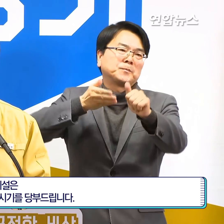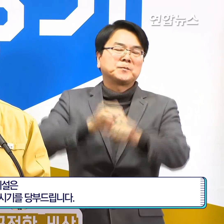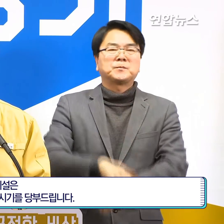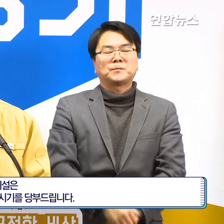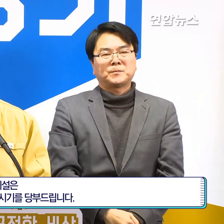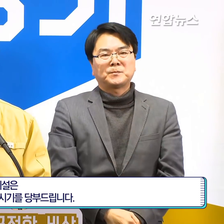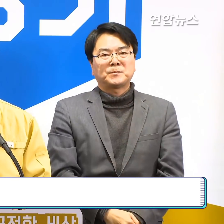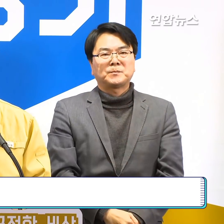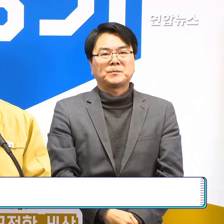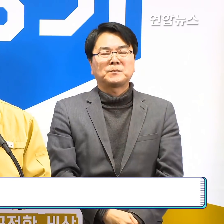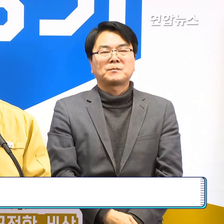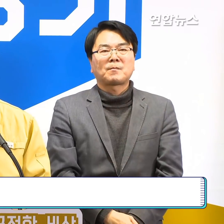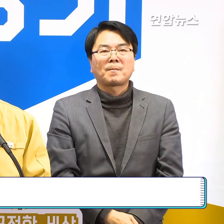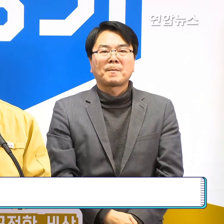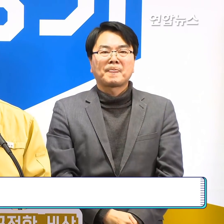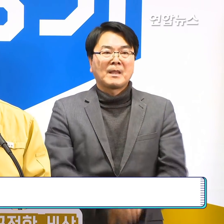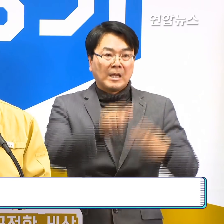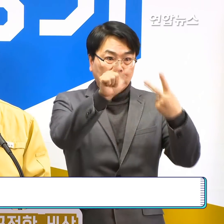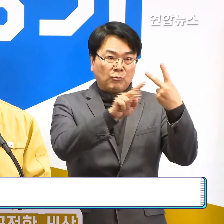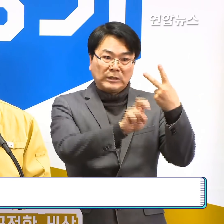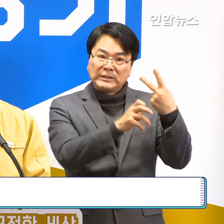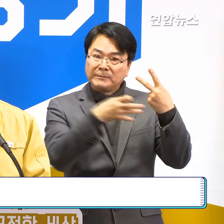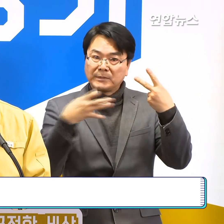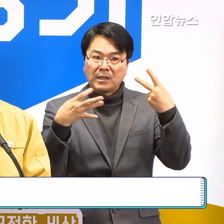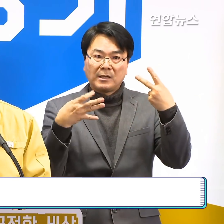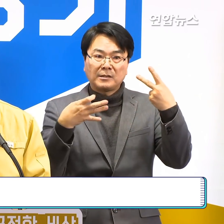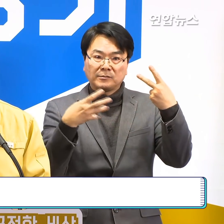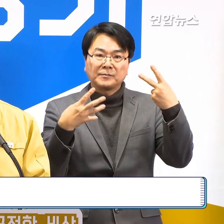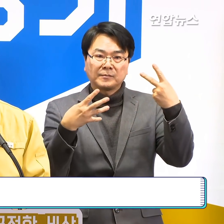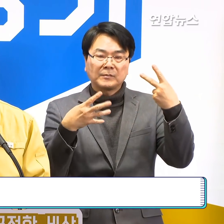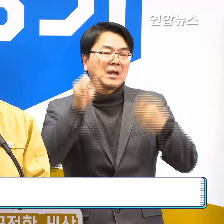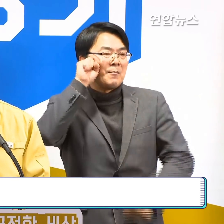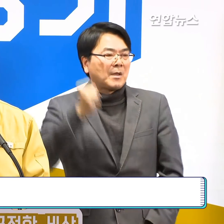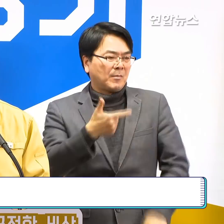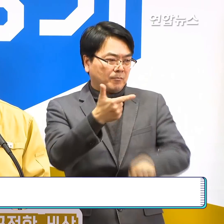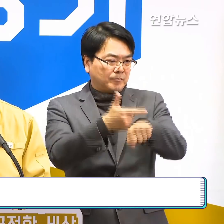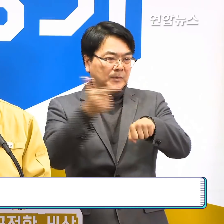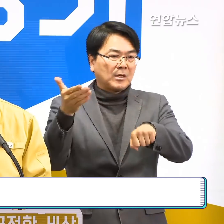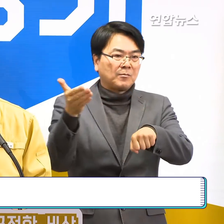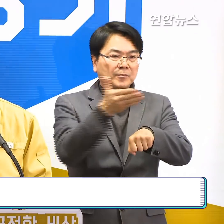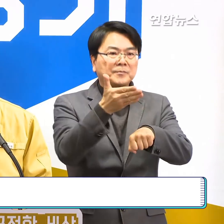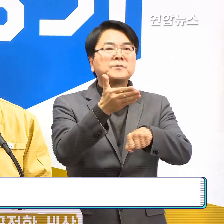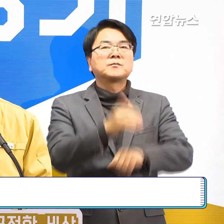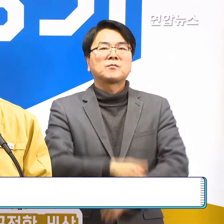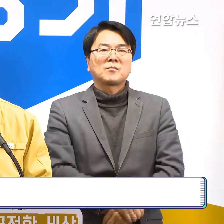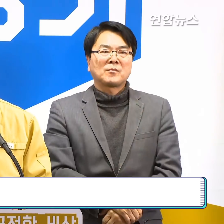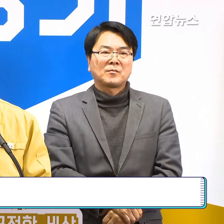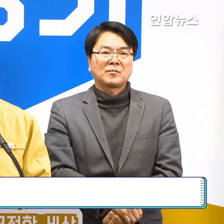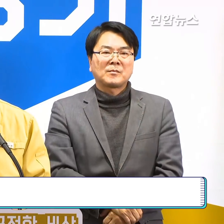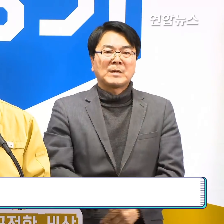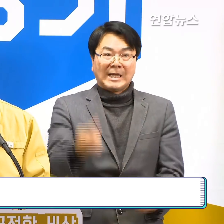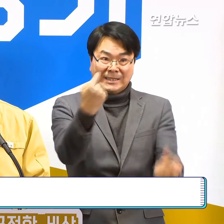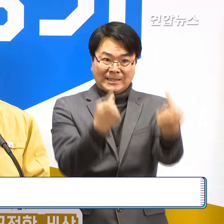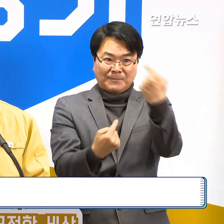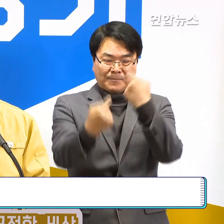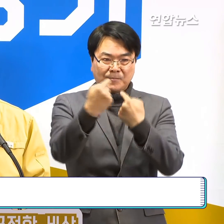당부드립니다. 2월 24일 새벽 6시 기준으로 제보는